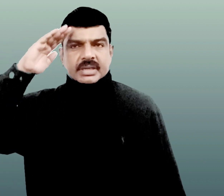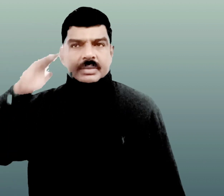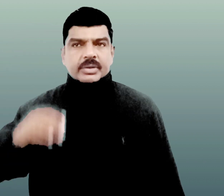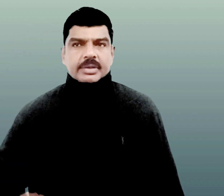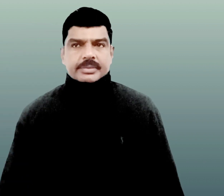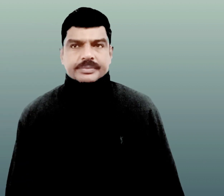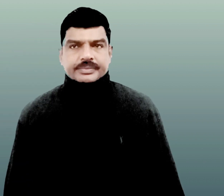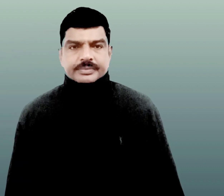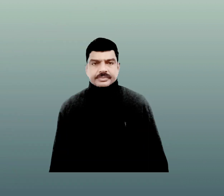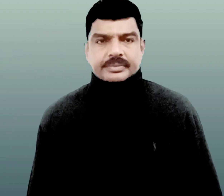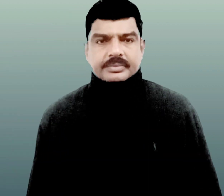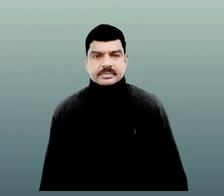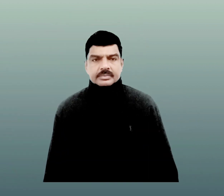अस्सलाम वालेकुम।